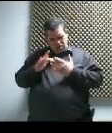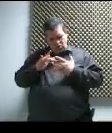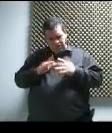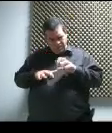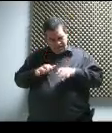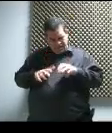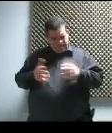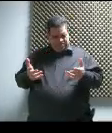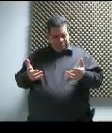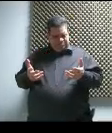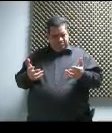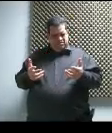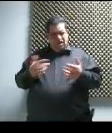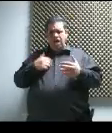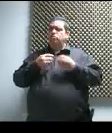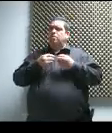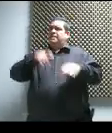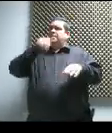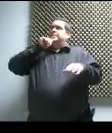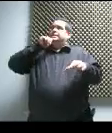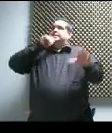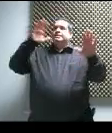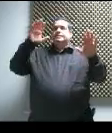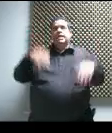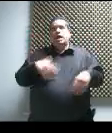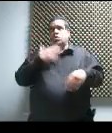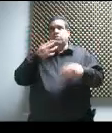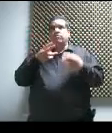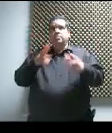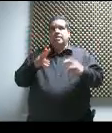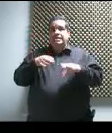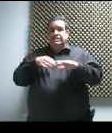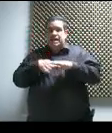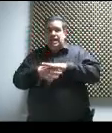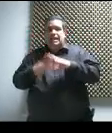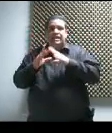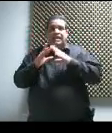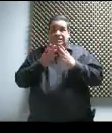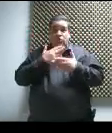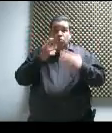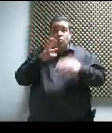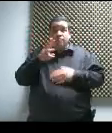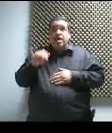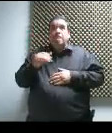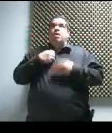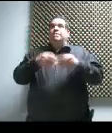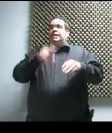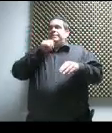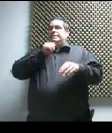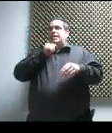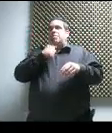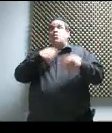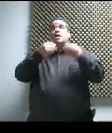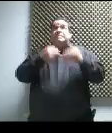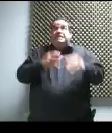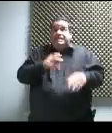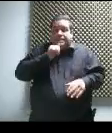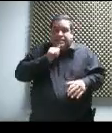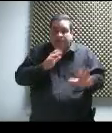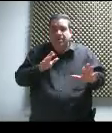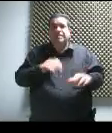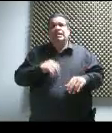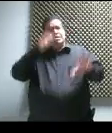Ah, no, no, no, yo voy a perder la tablet. No hay manera de surfear en el Internet si no tengo Wi-Fi. Voy a perder la tablet. Voy